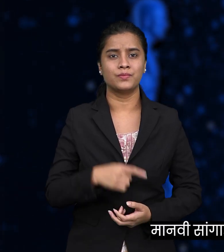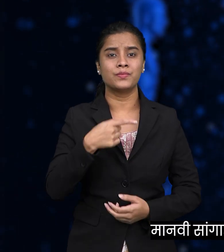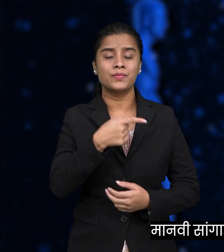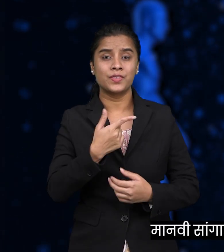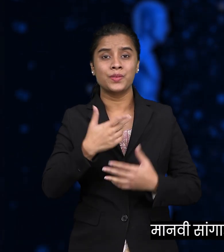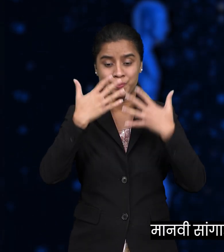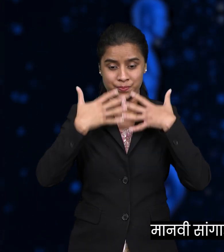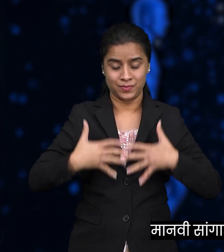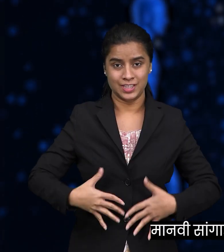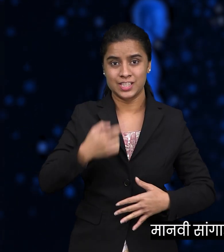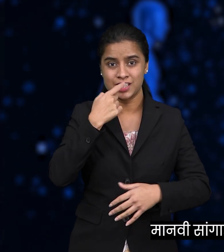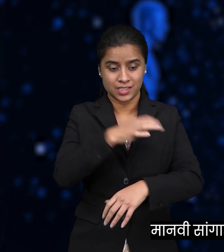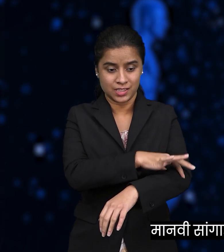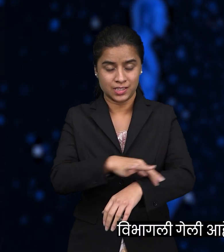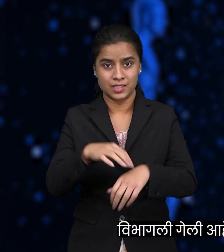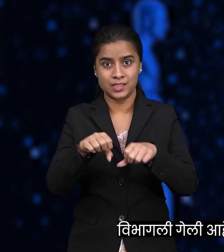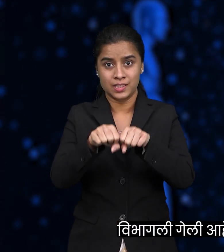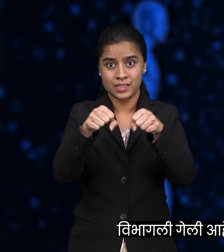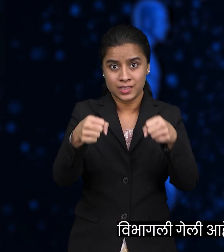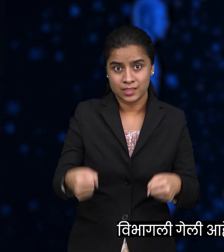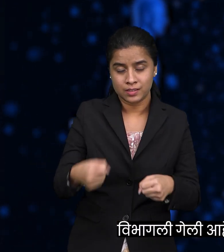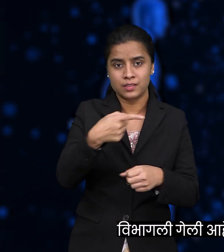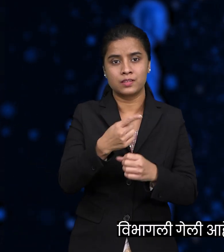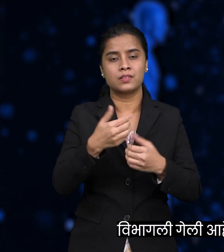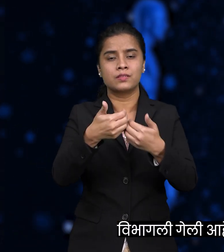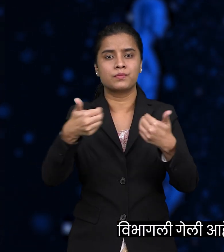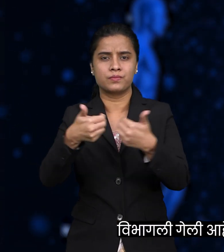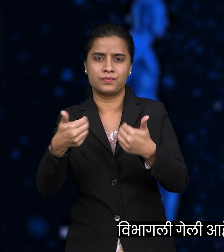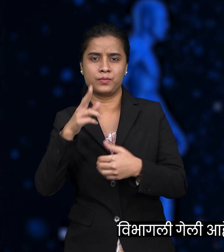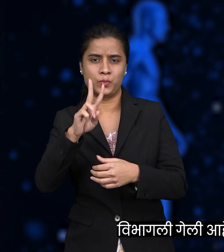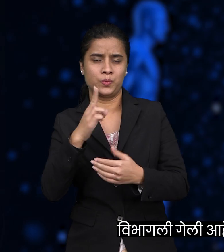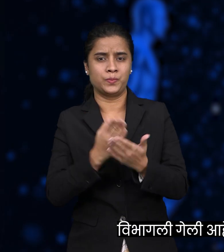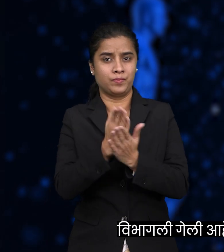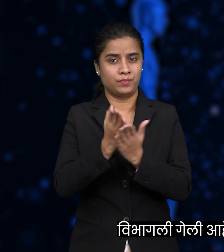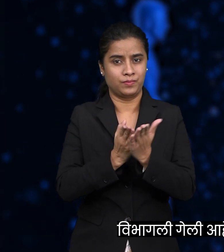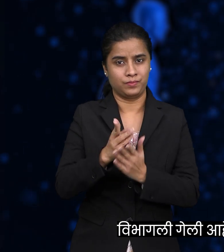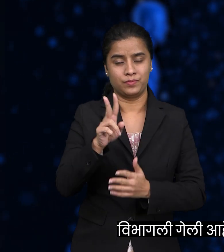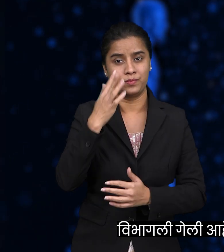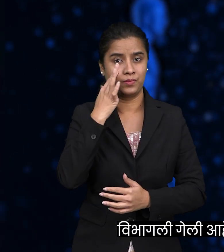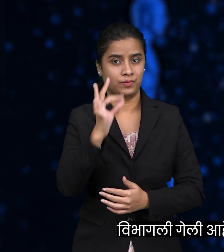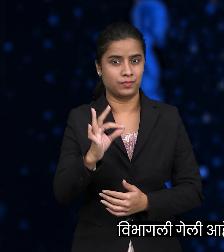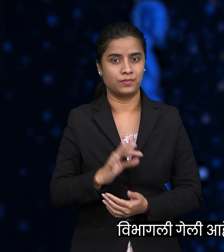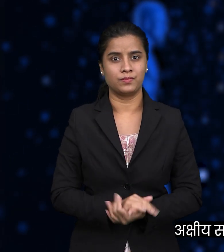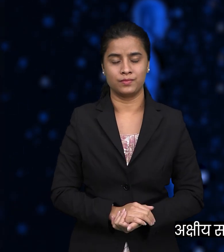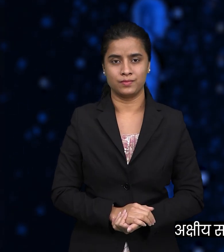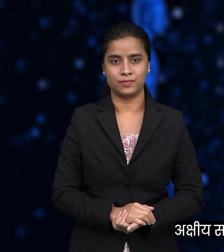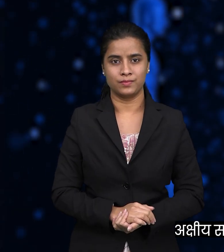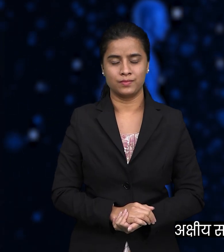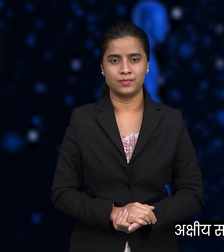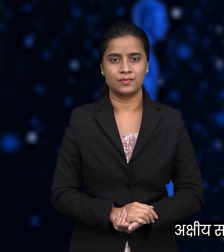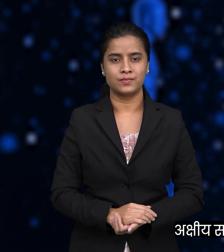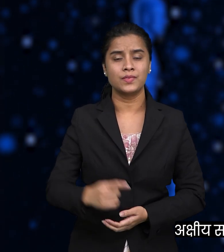मानवी सांगाडा प्रणाली दोन मुख्य भागांमध्ये विभागली गेली आहे: अक्षीय सांगाडा आणि उपांग सांगाडा.